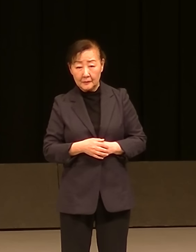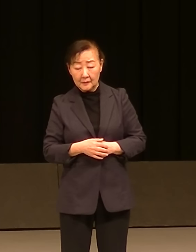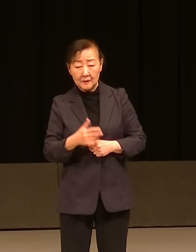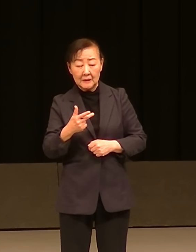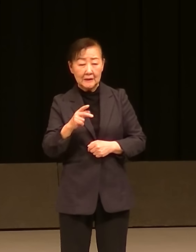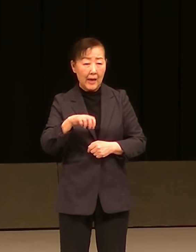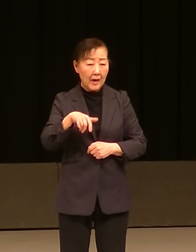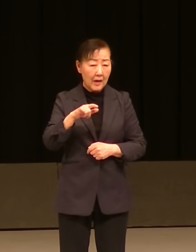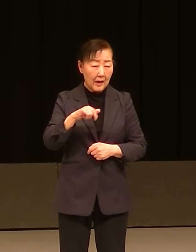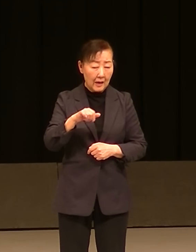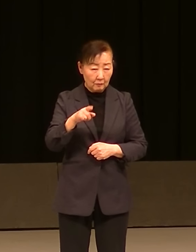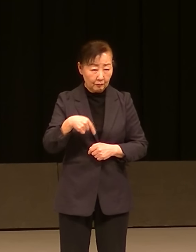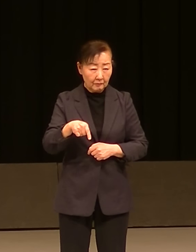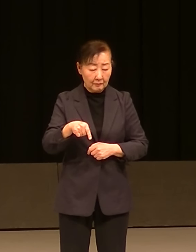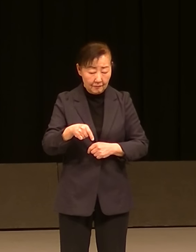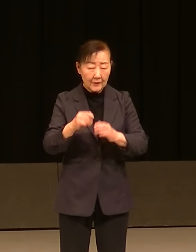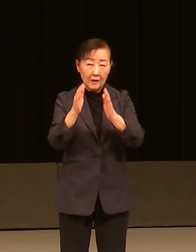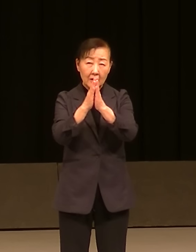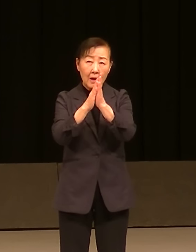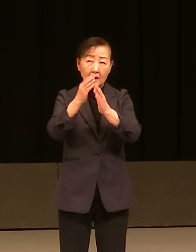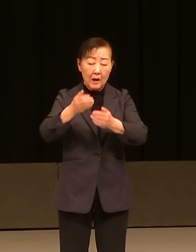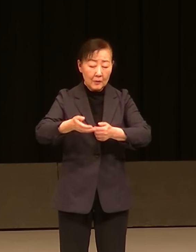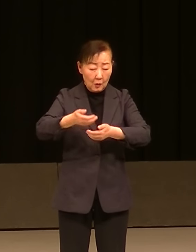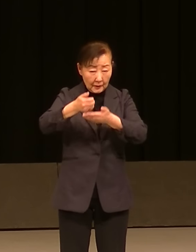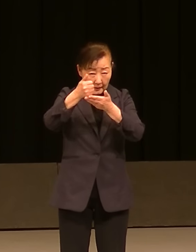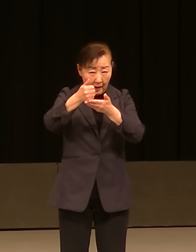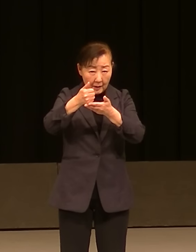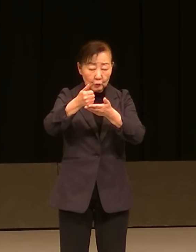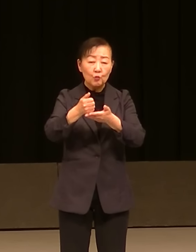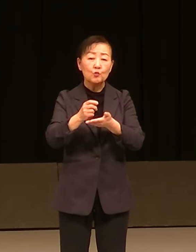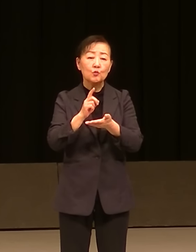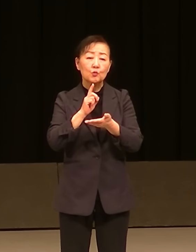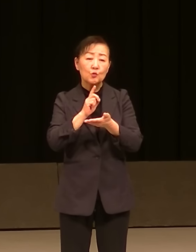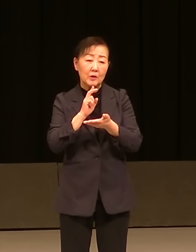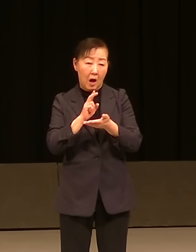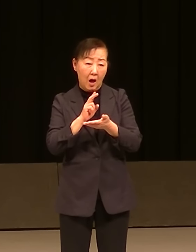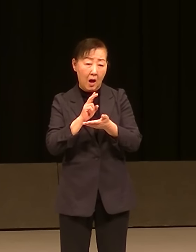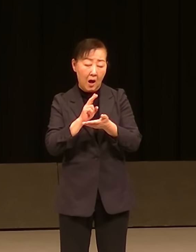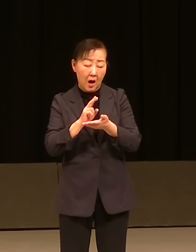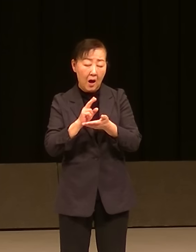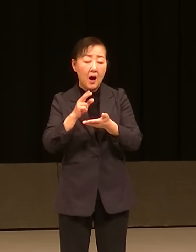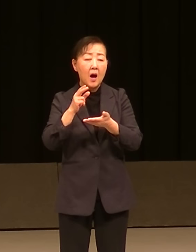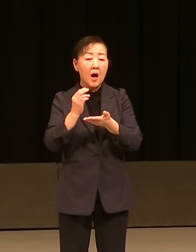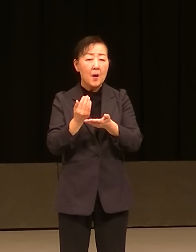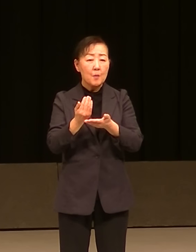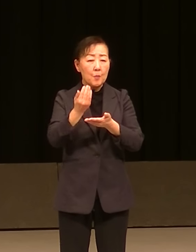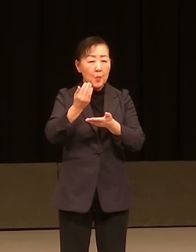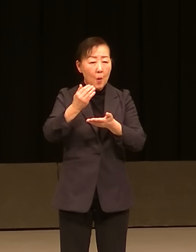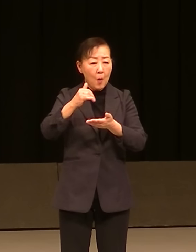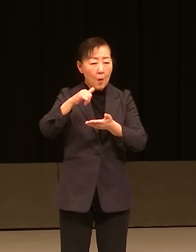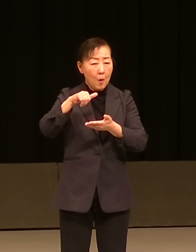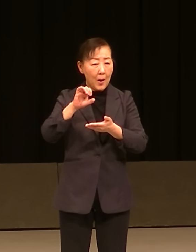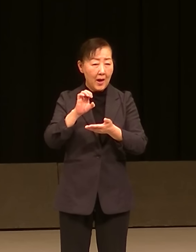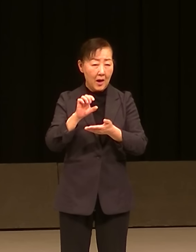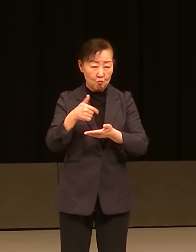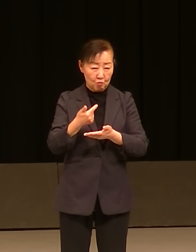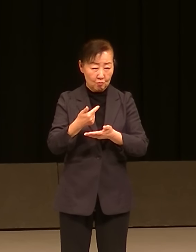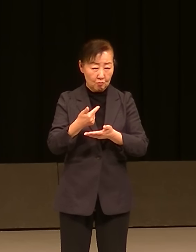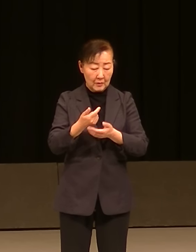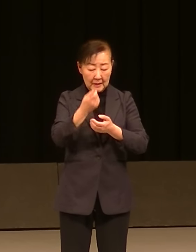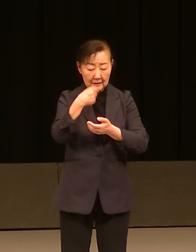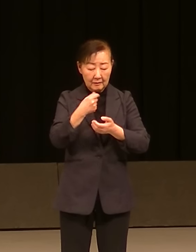というのは神を讃える、歌、詩、ポエムですね、を、まあ、集めた、聖書の中でも